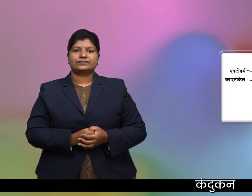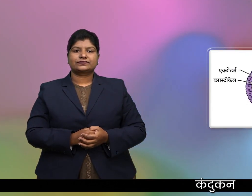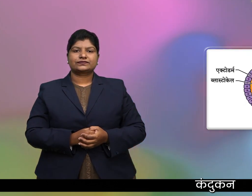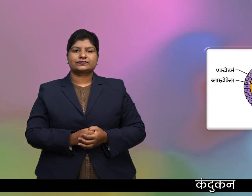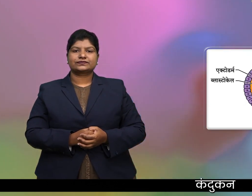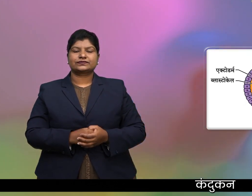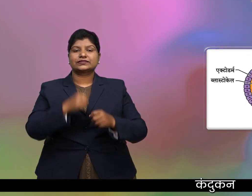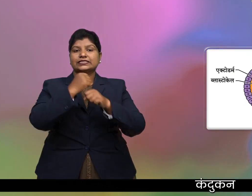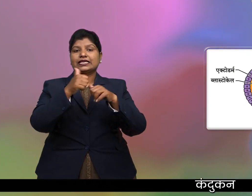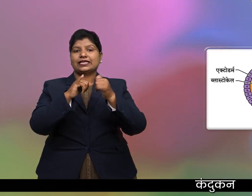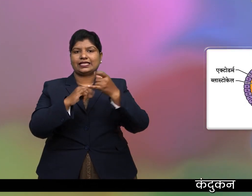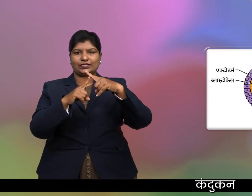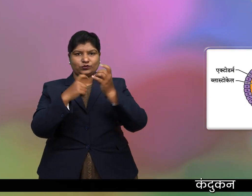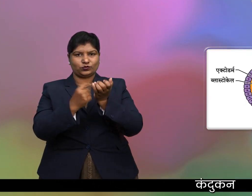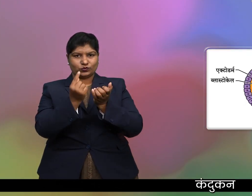कंदुकन,